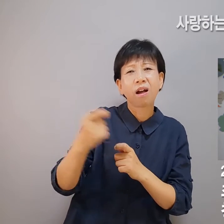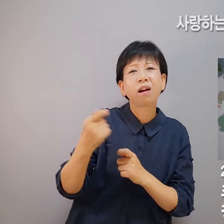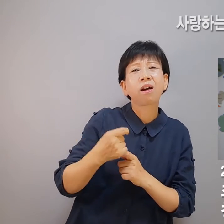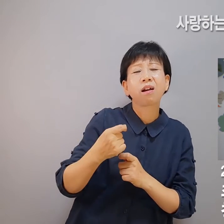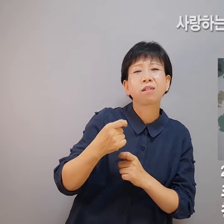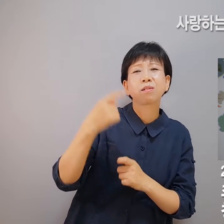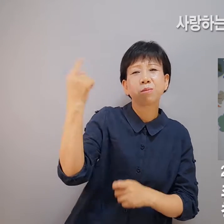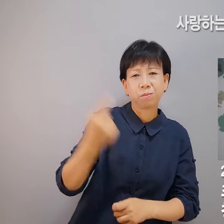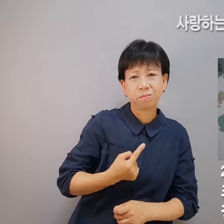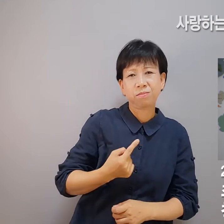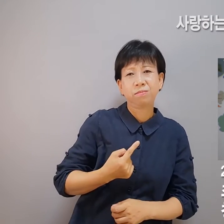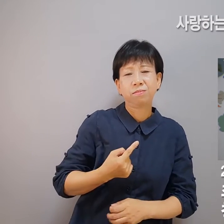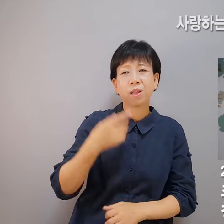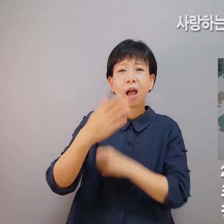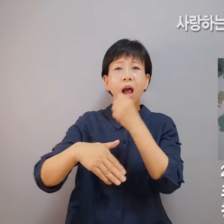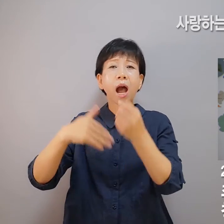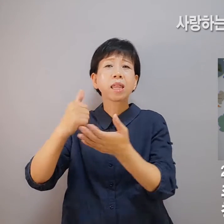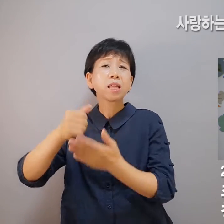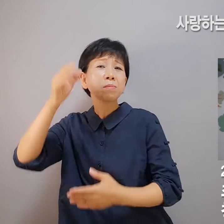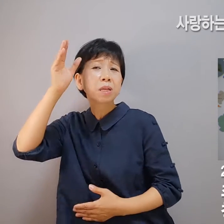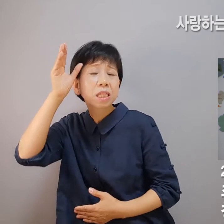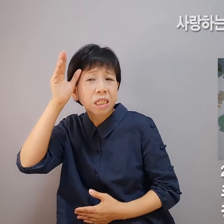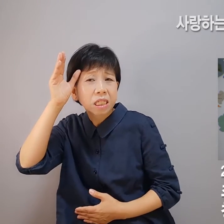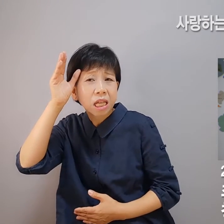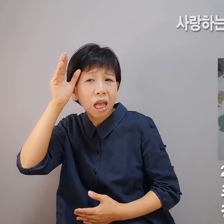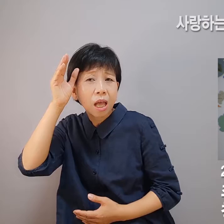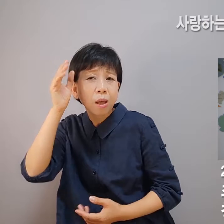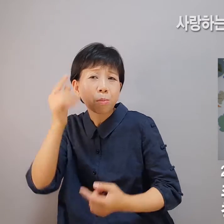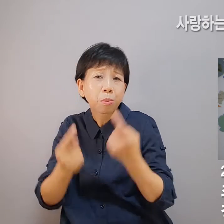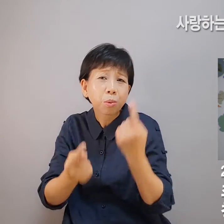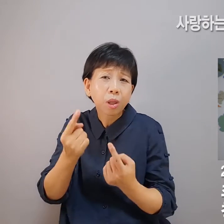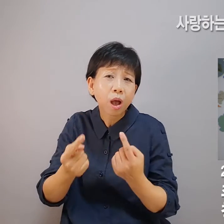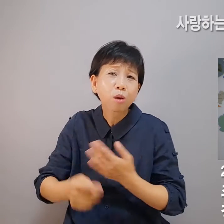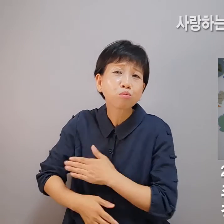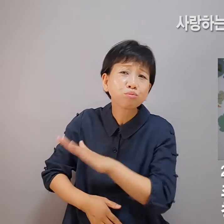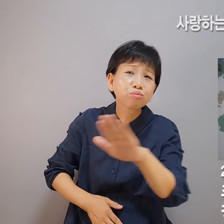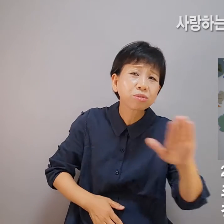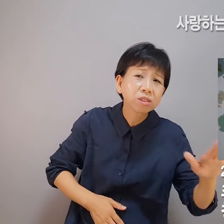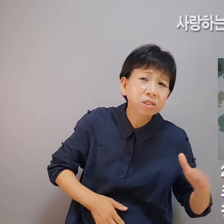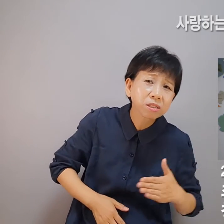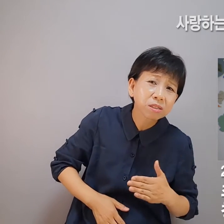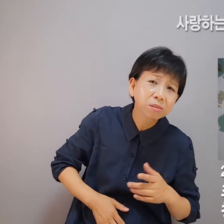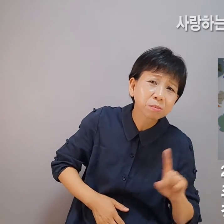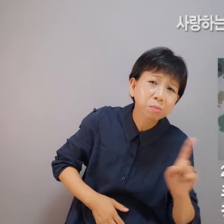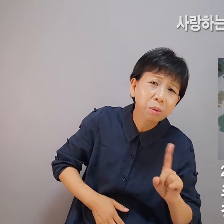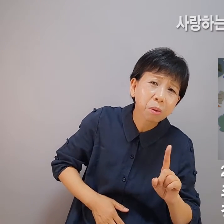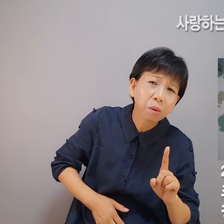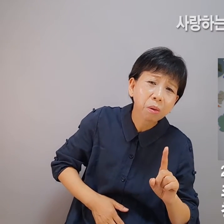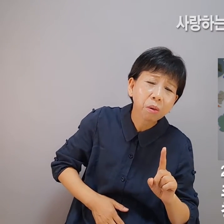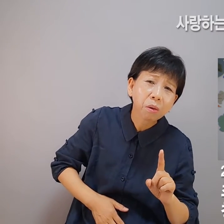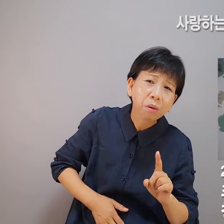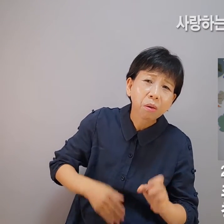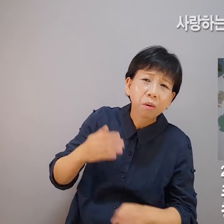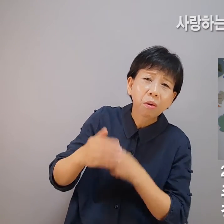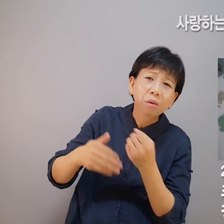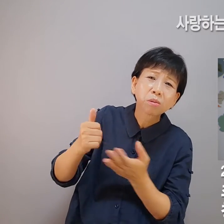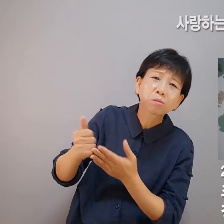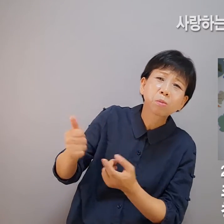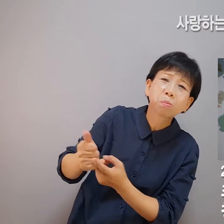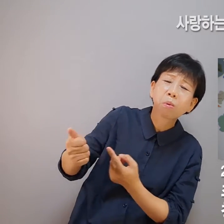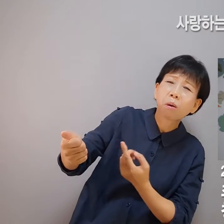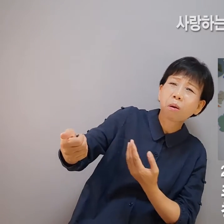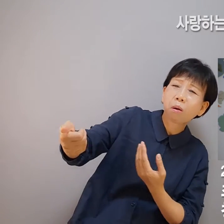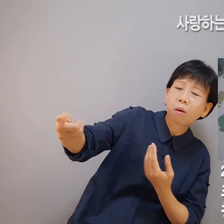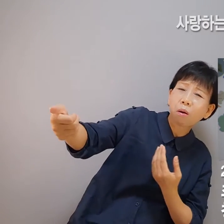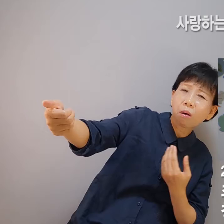것은 하나님이 기대하시는 것보다 우리는요, 하나님과 훨씬 더 멀리 떨어져 있는 것 같다는